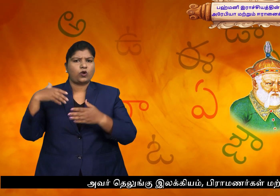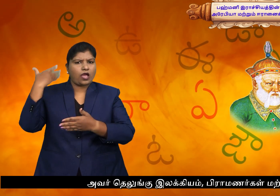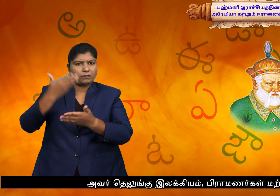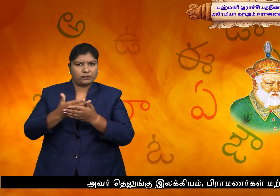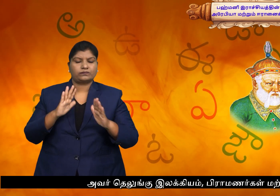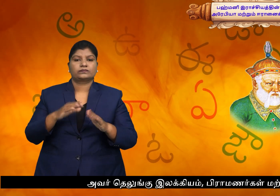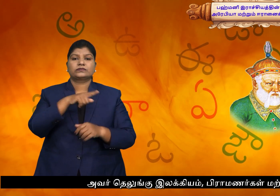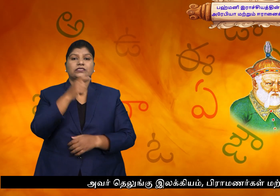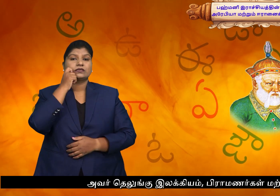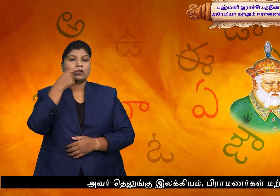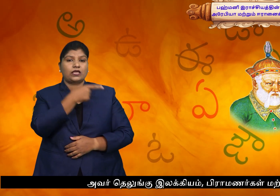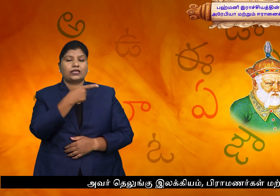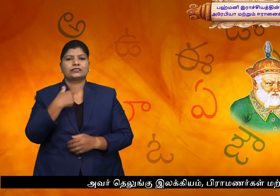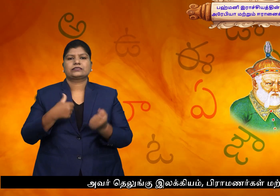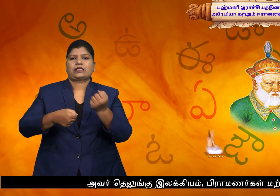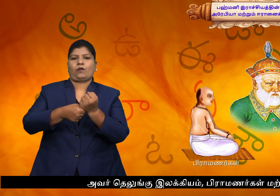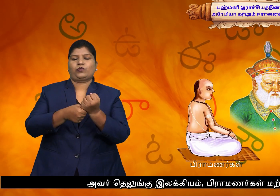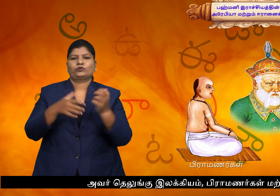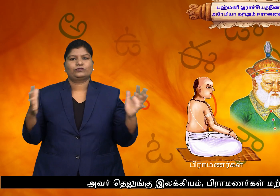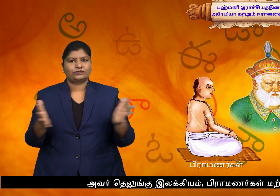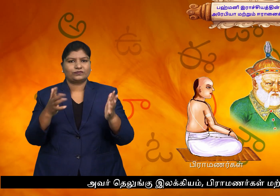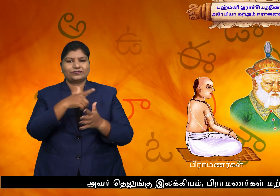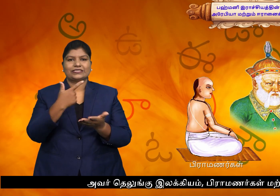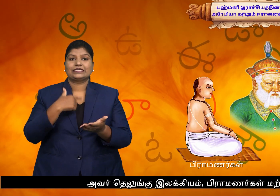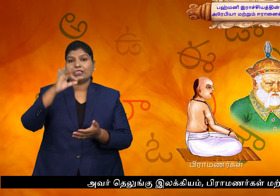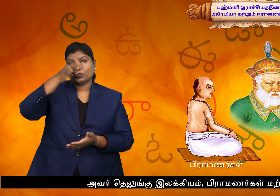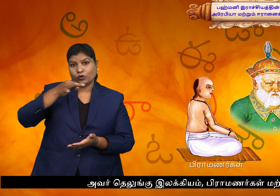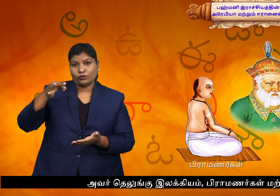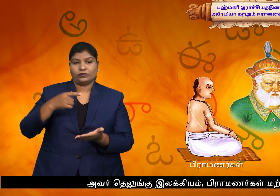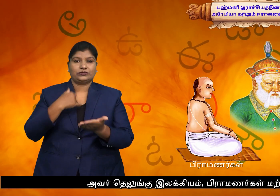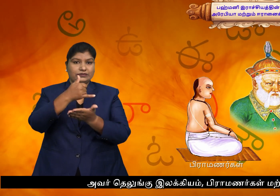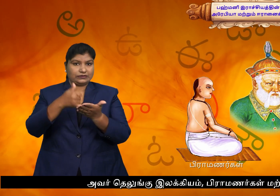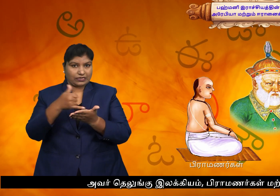அவர் தெலுங்கு இலக்கியம், பிராமணர்கள் மற்றும்